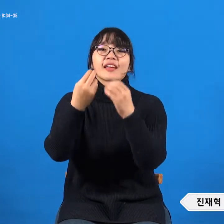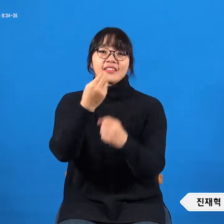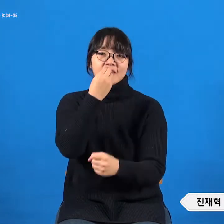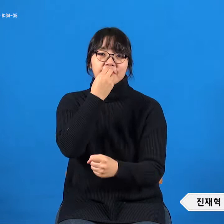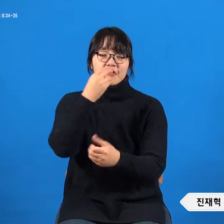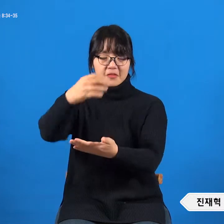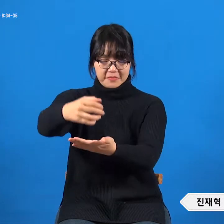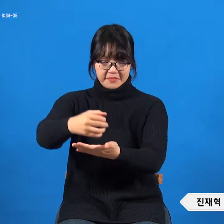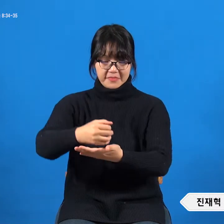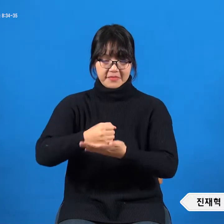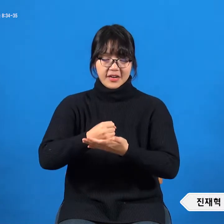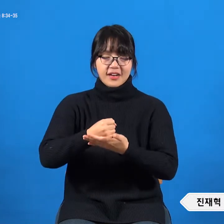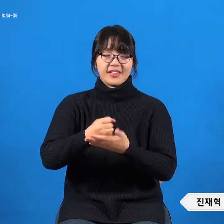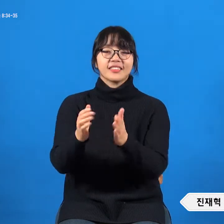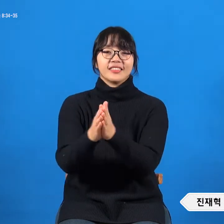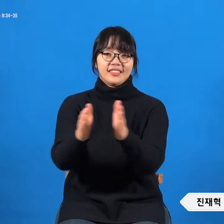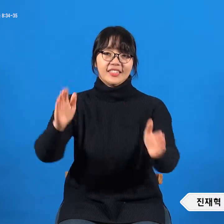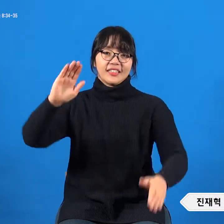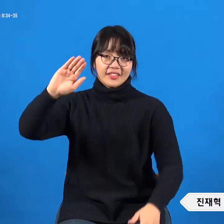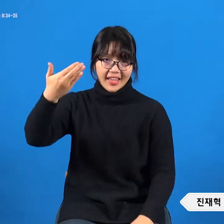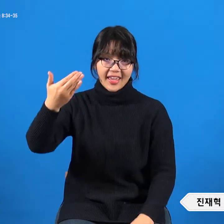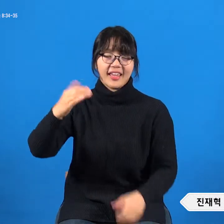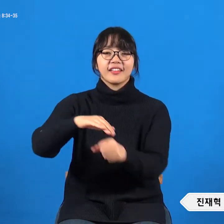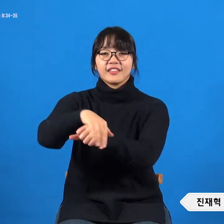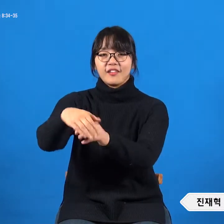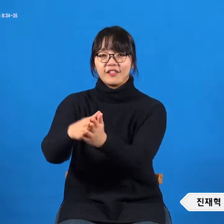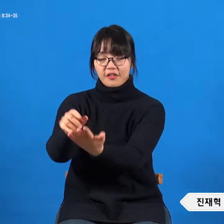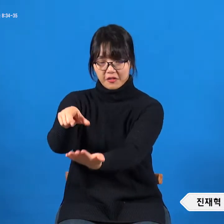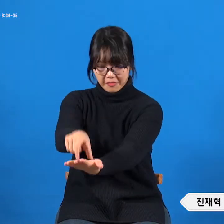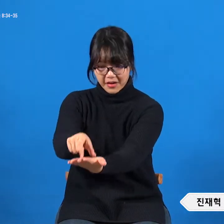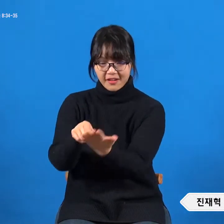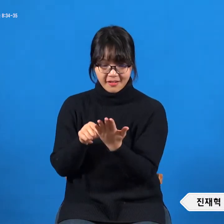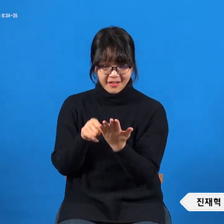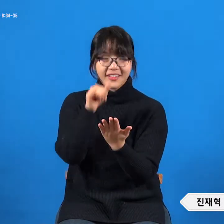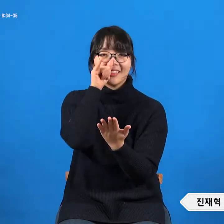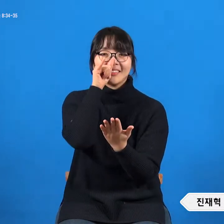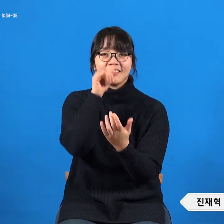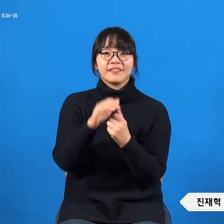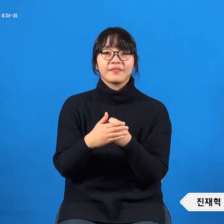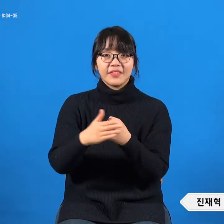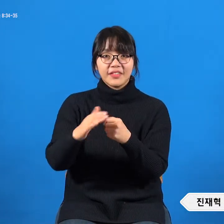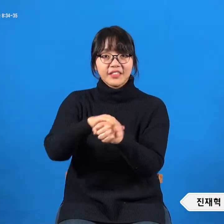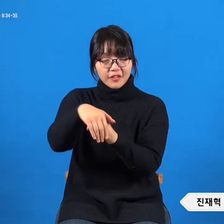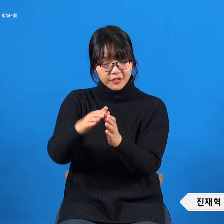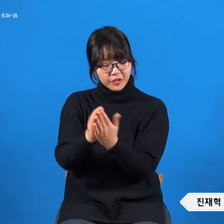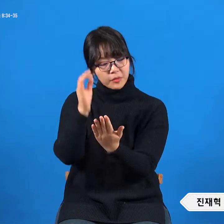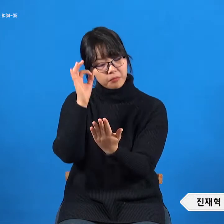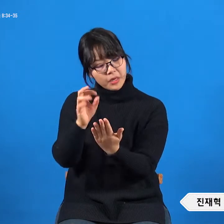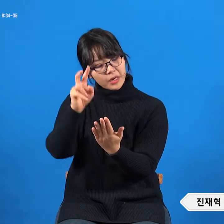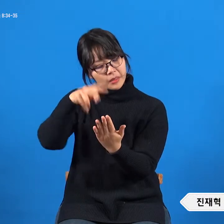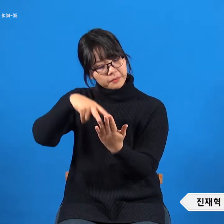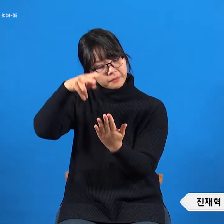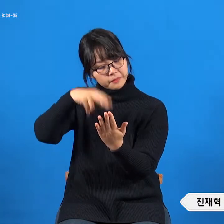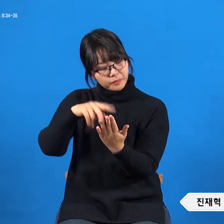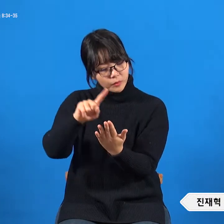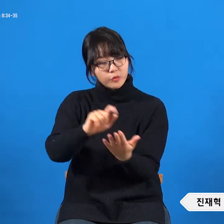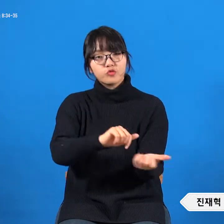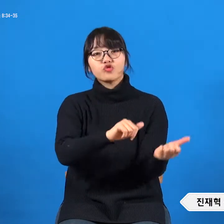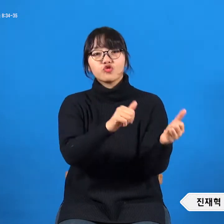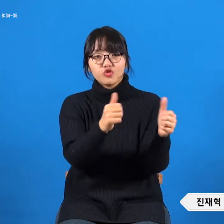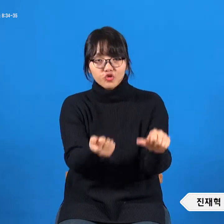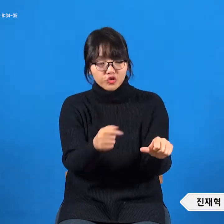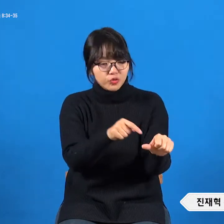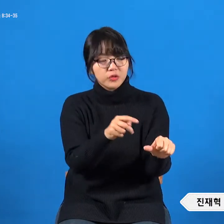구원의 모습이라고 성경은 말씀하고 있습니다. 그래서 성경은 이 죽음이라는 것은